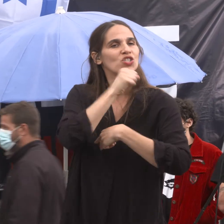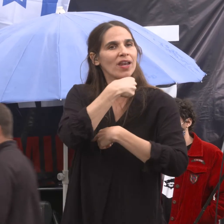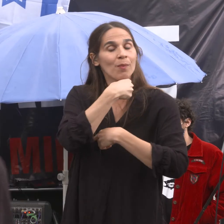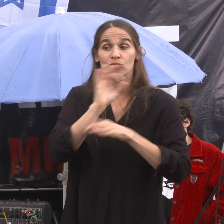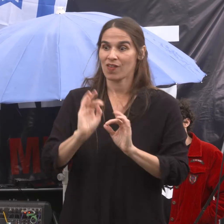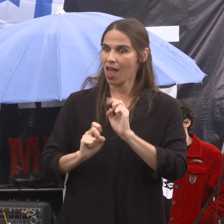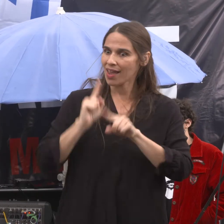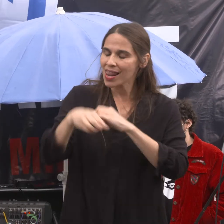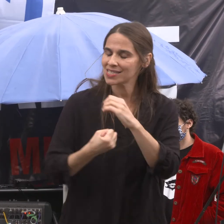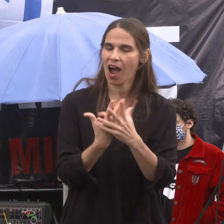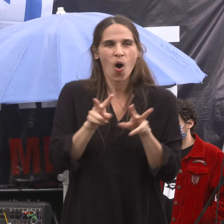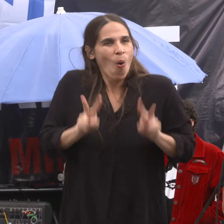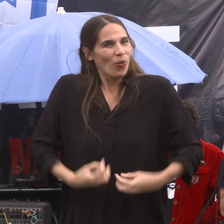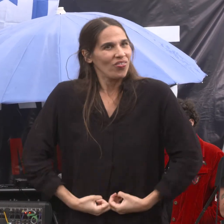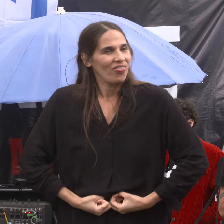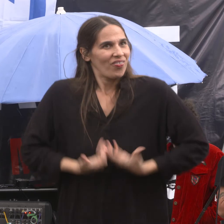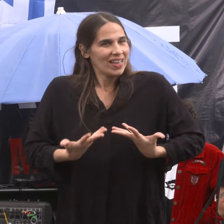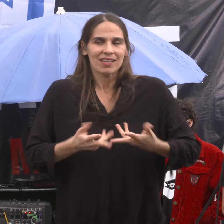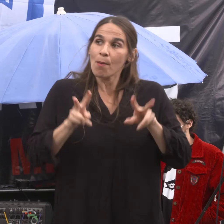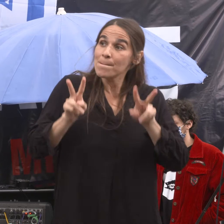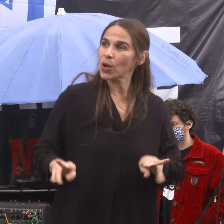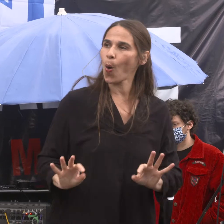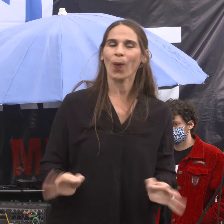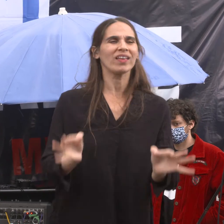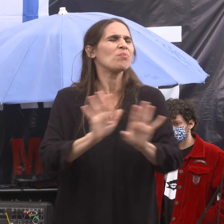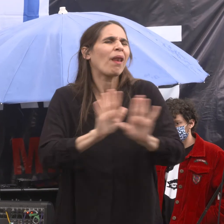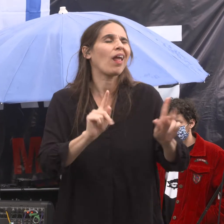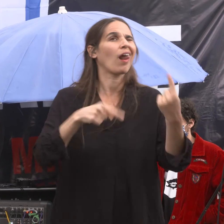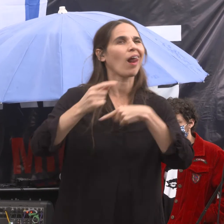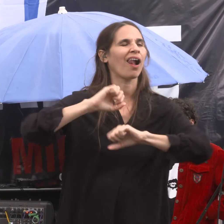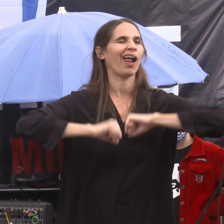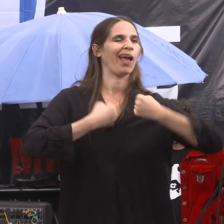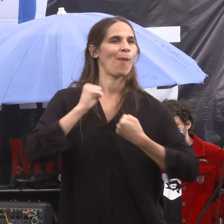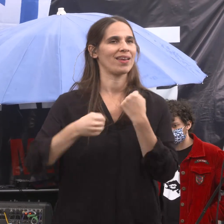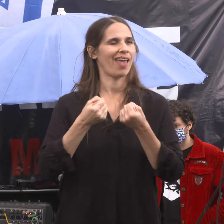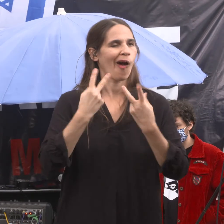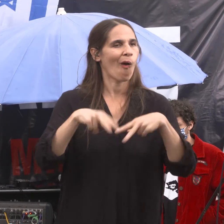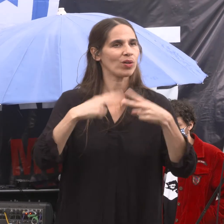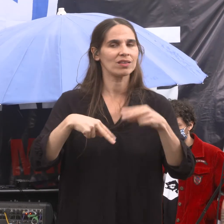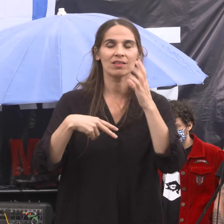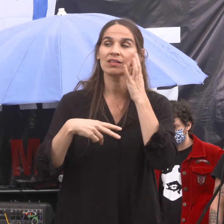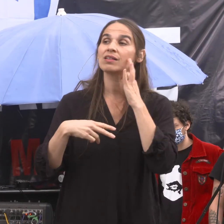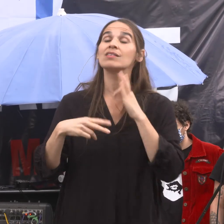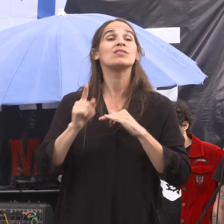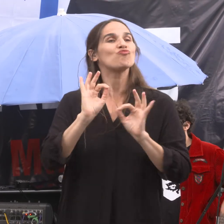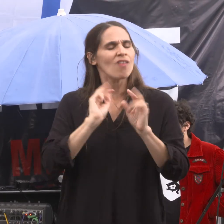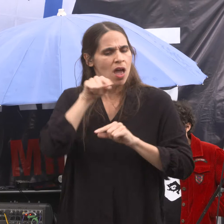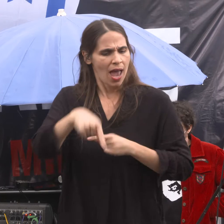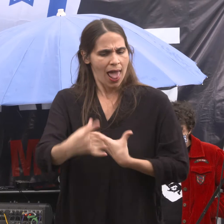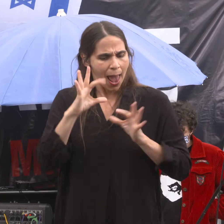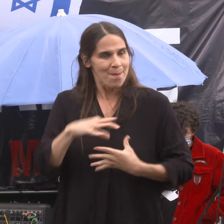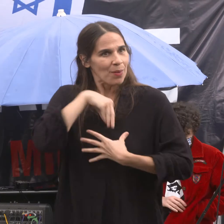להגיע ליצירה אותנטית, מקורית ונטולת מניירות. הניסיון להגיע לאמת פנימית, לא לחכות